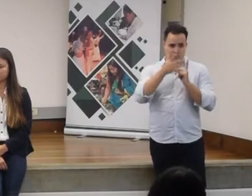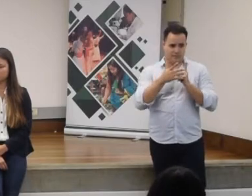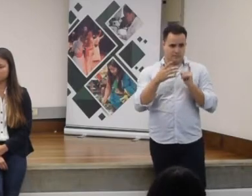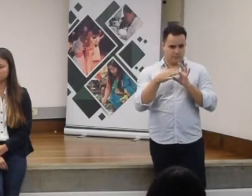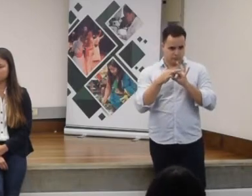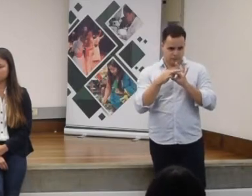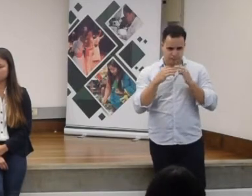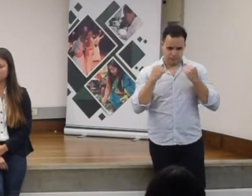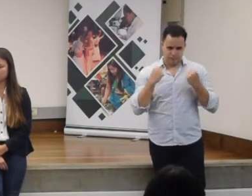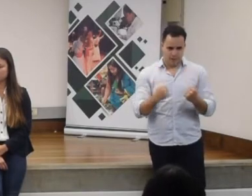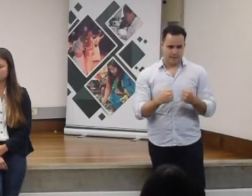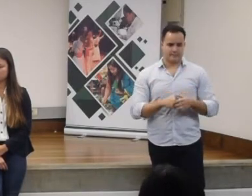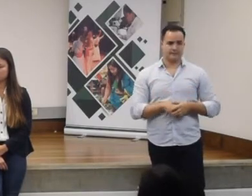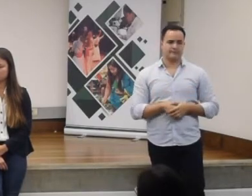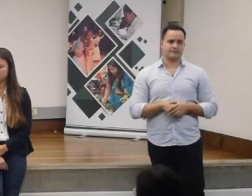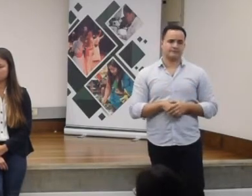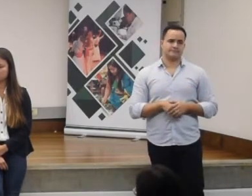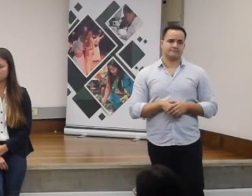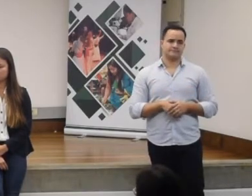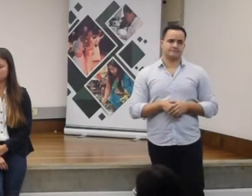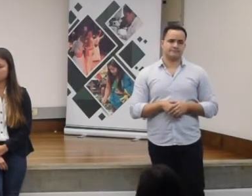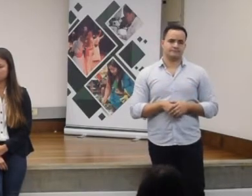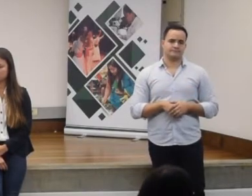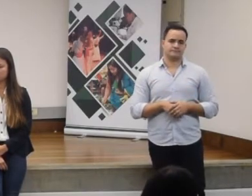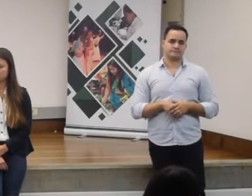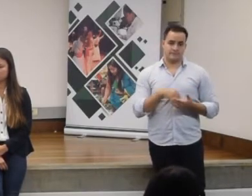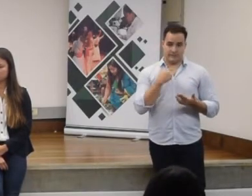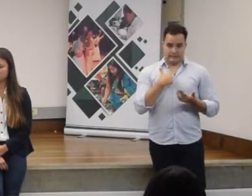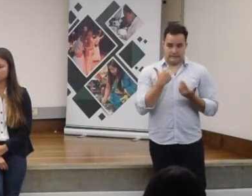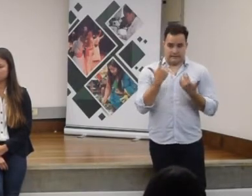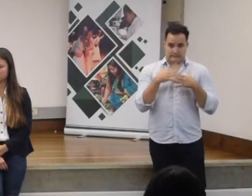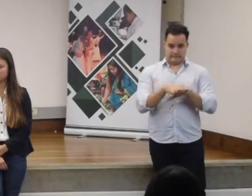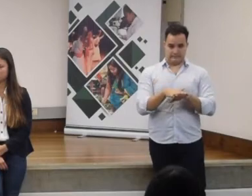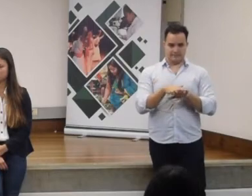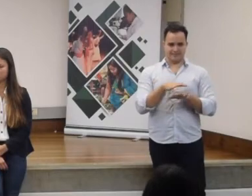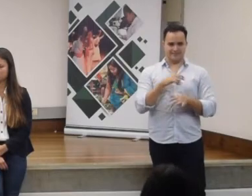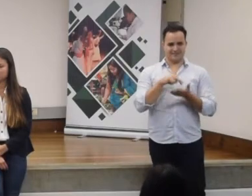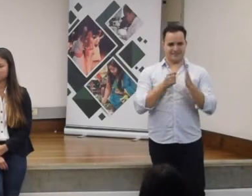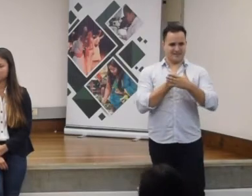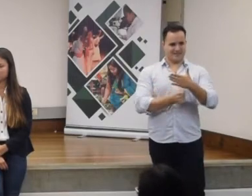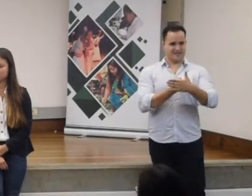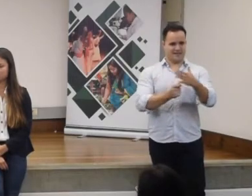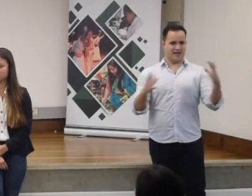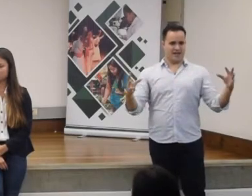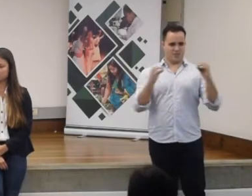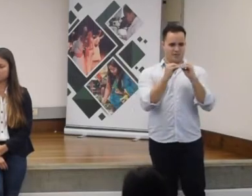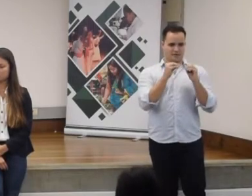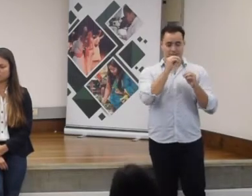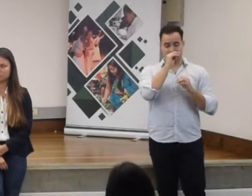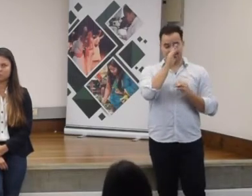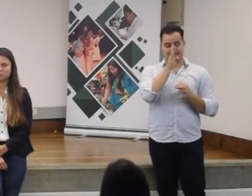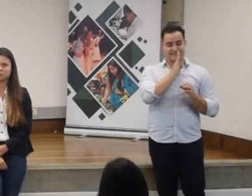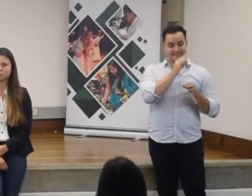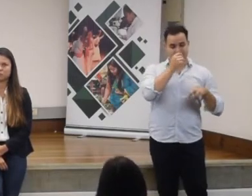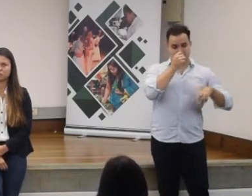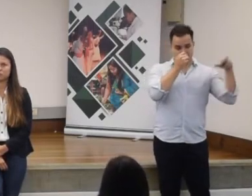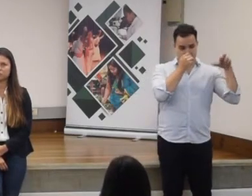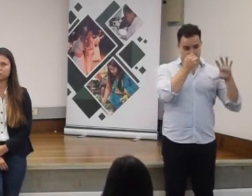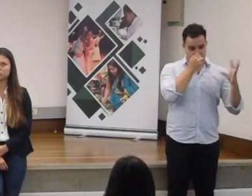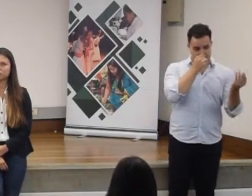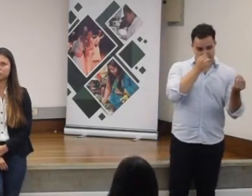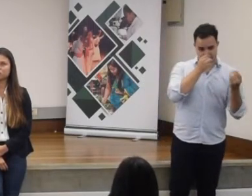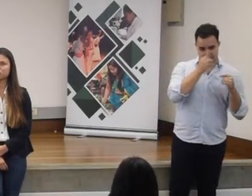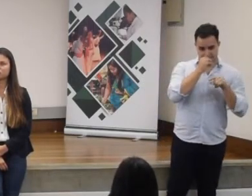Entonces, mira, por ejemplo, en la red lo que estamos tratando es de llegar a acuerdos entre quienes, los provisionales, los que estamos ahí en